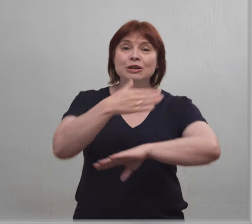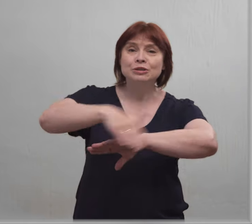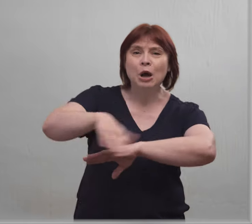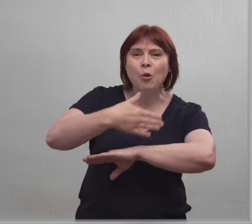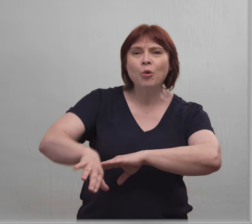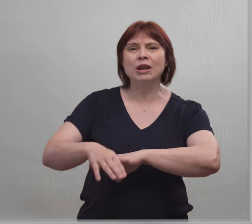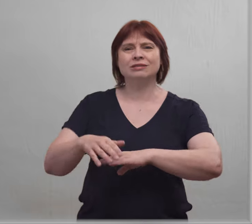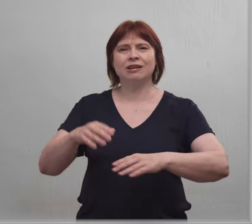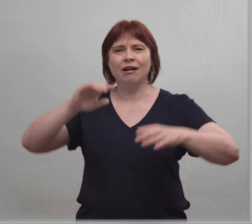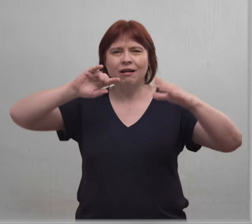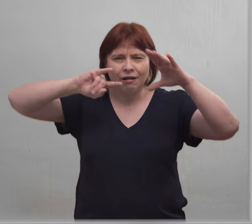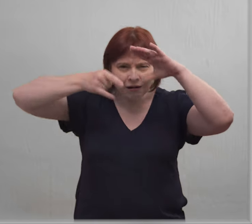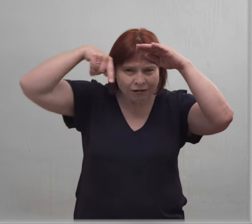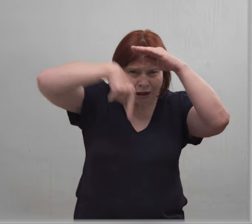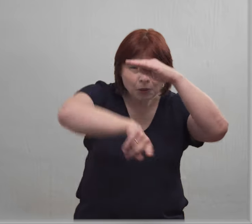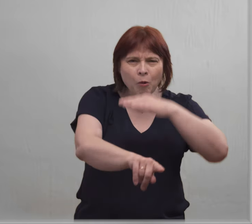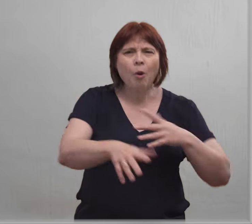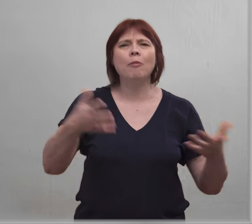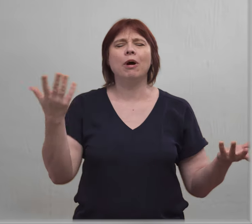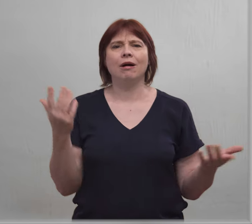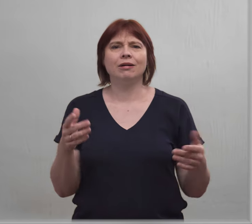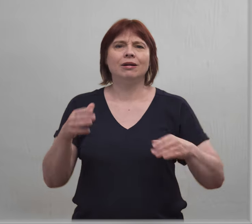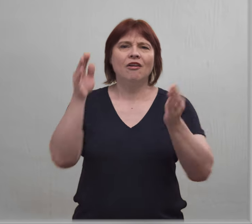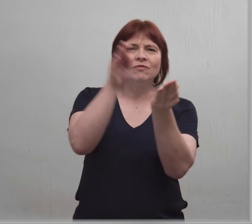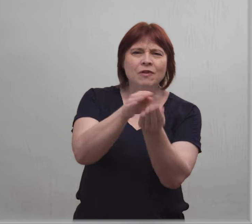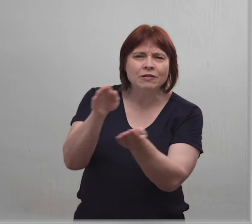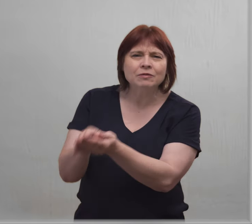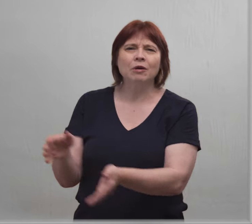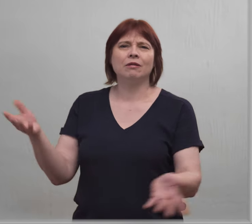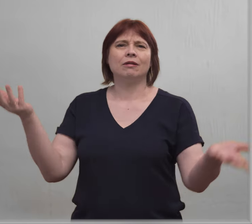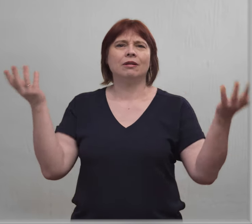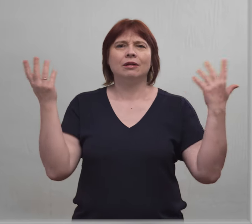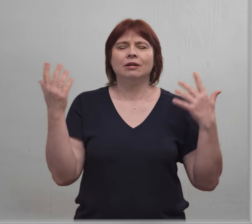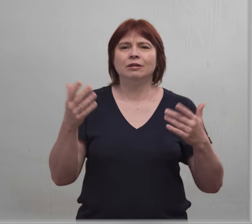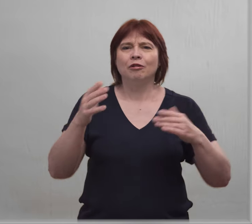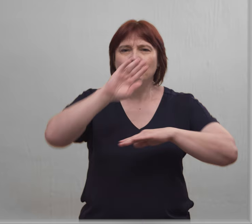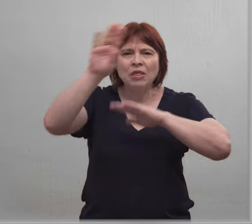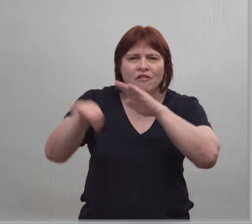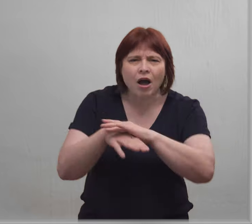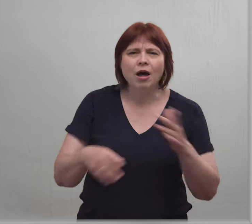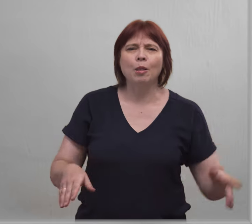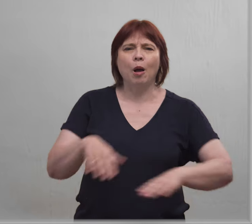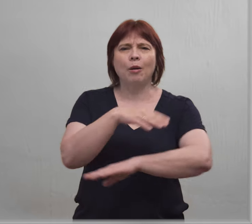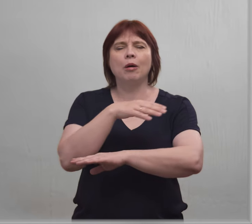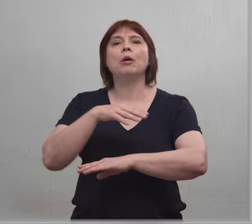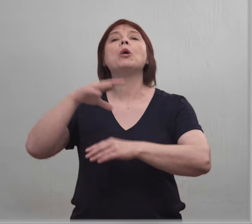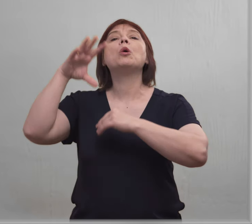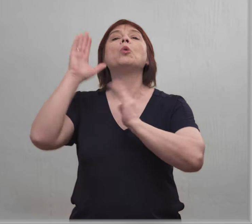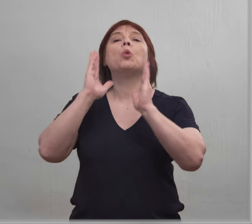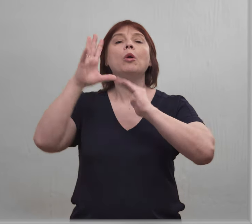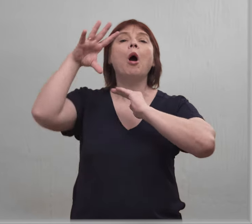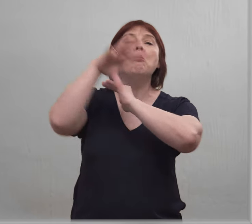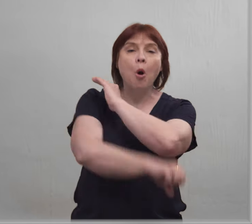кладбищах, во дворах, где только не собирались, на крышах, в подвалах. И только потом начали строить храмы.